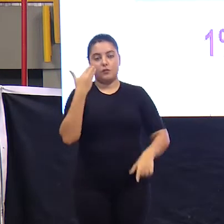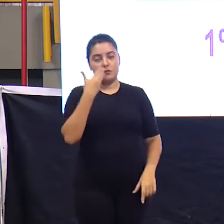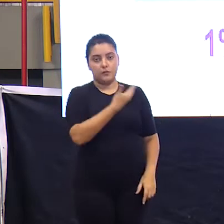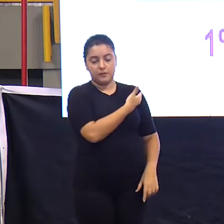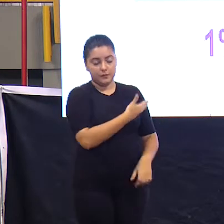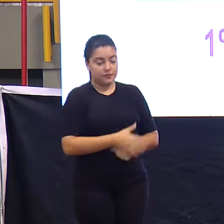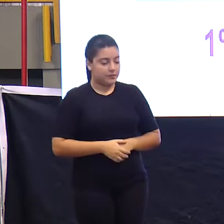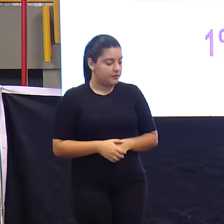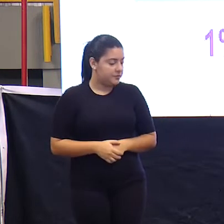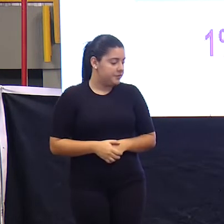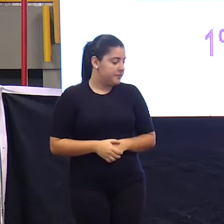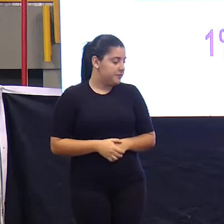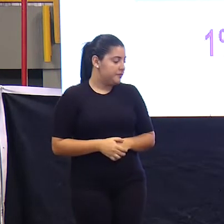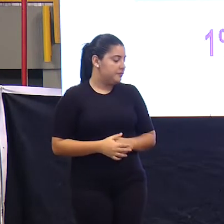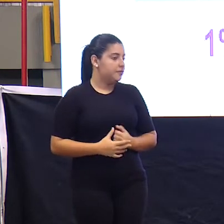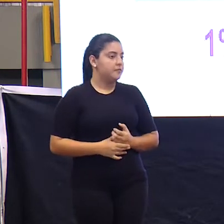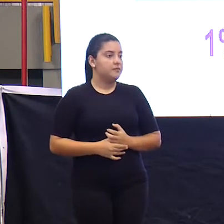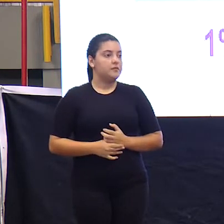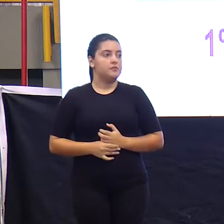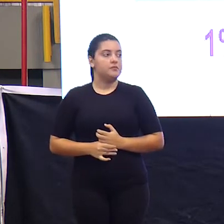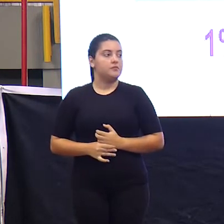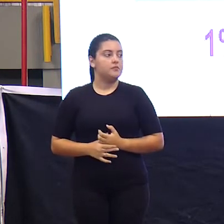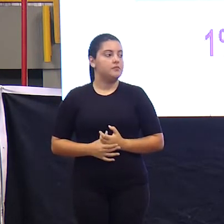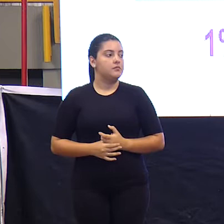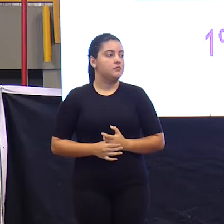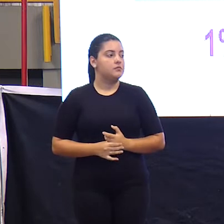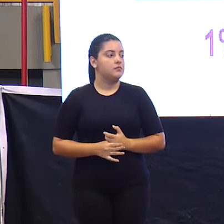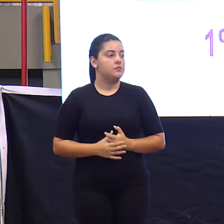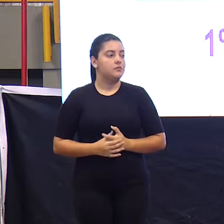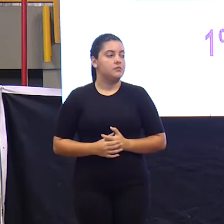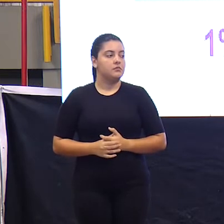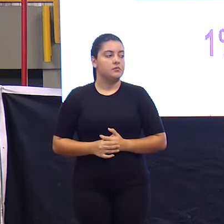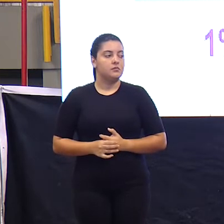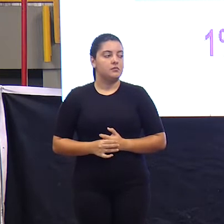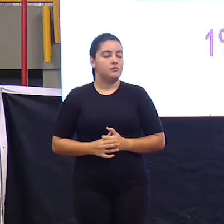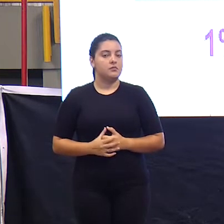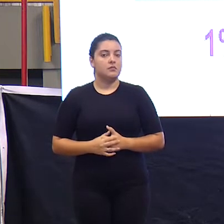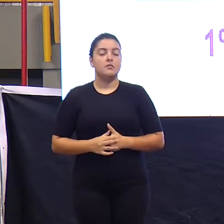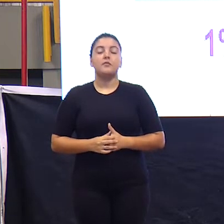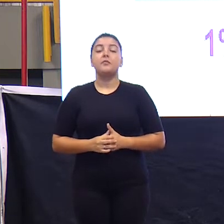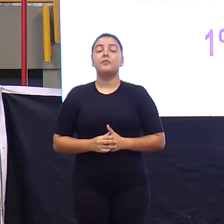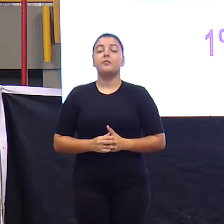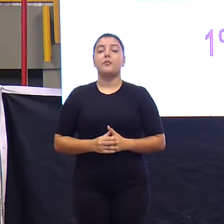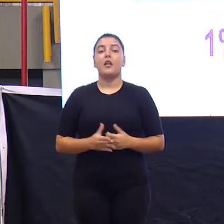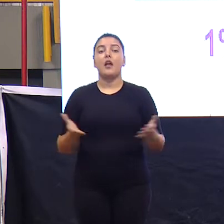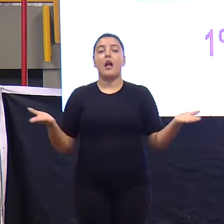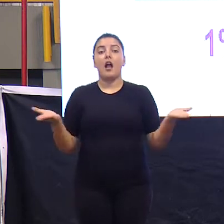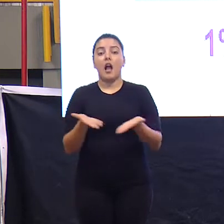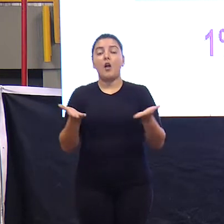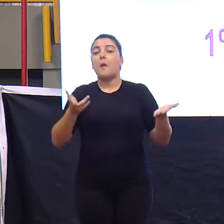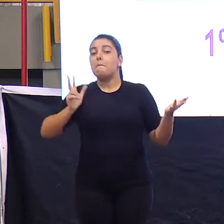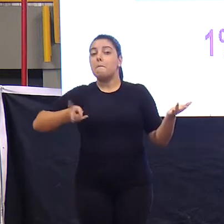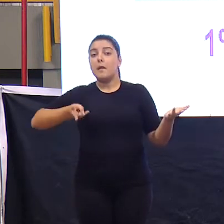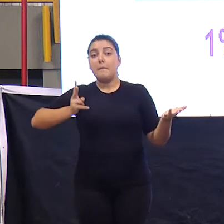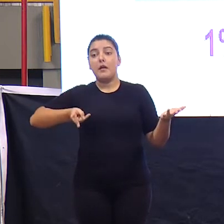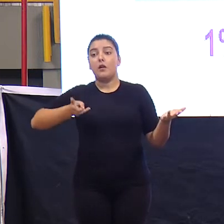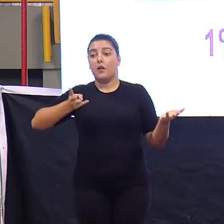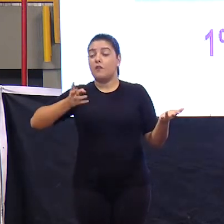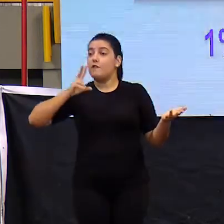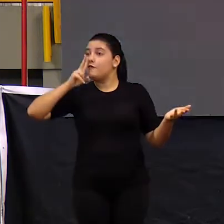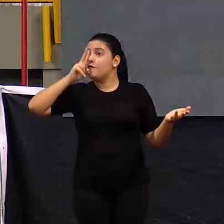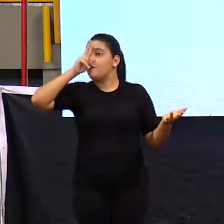Pronto, vai lá. Deu certo? Então é o seguinte. Vamos fazer aqui comigo, do mesmo jeito, eu quero aquele coro